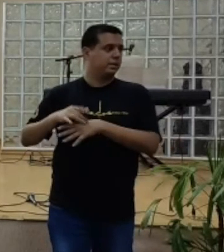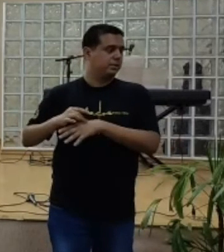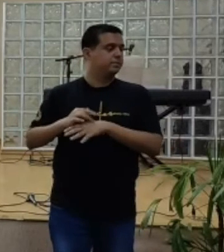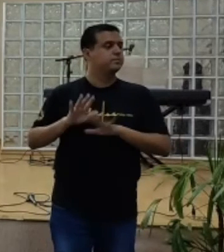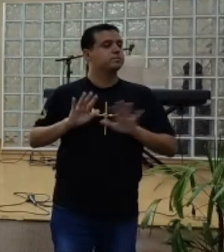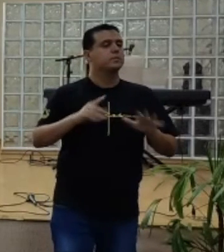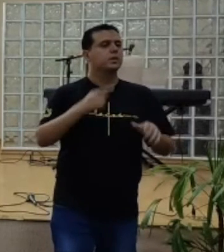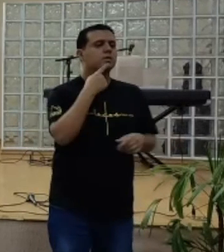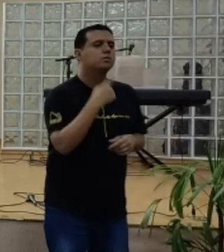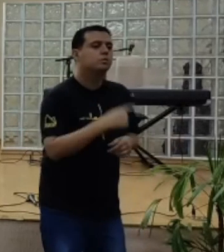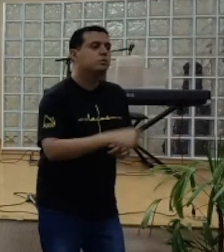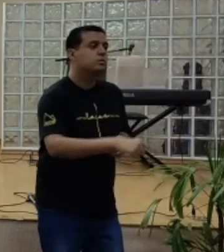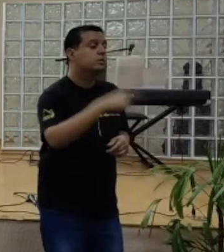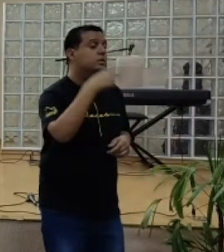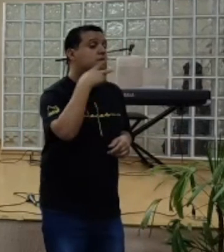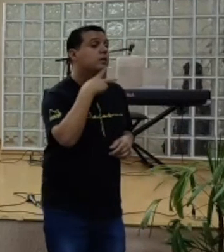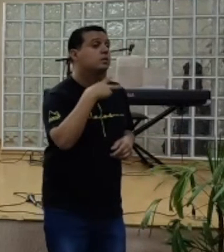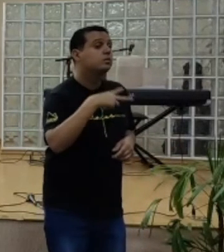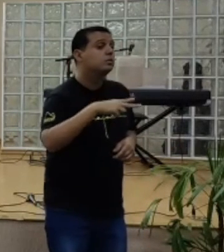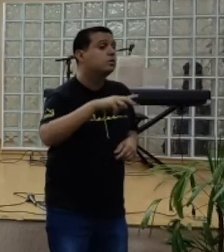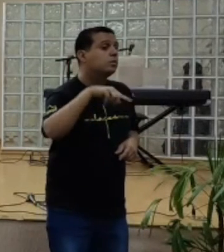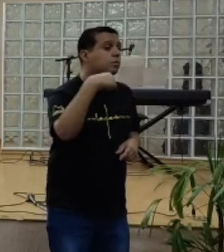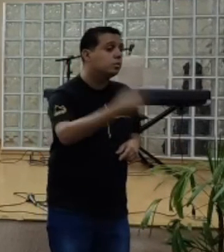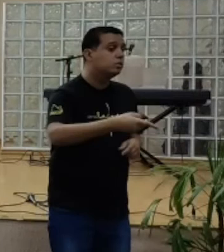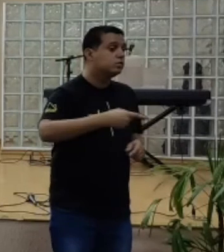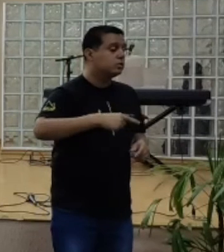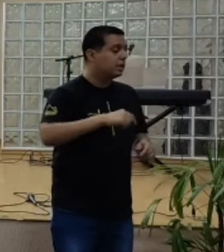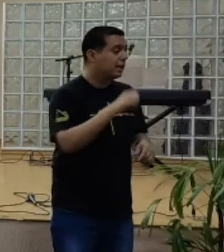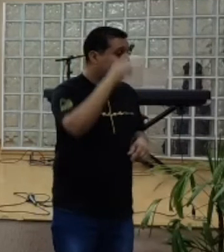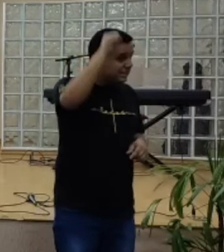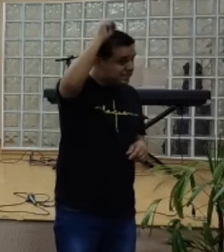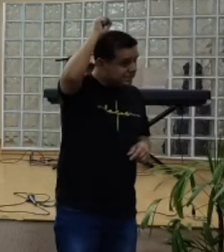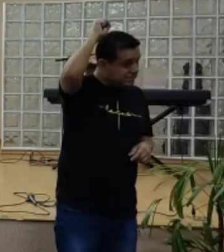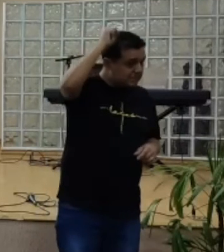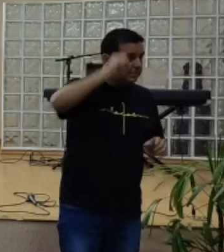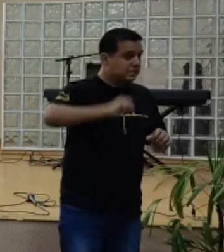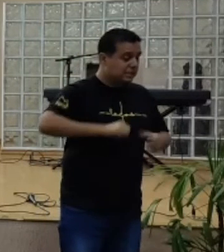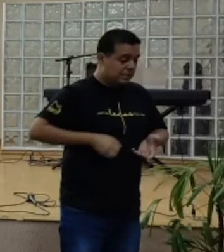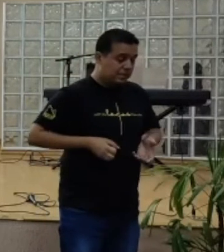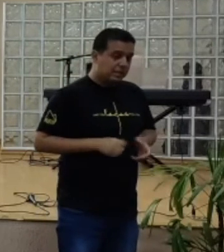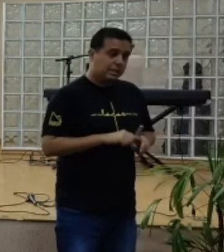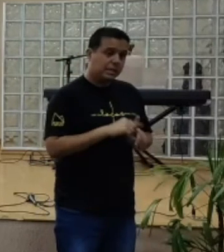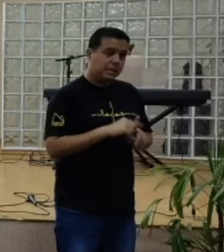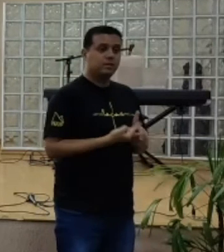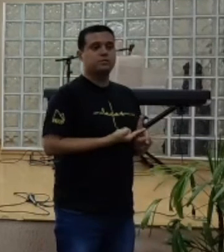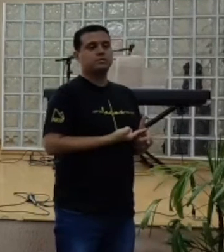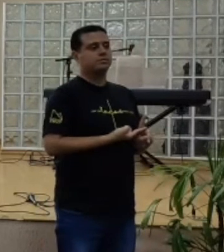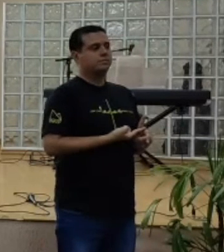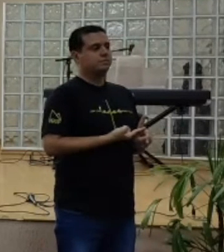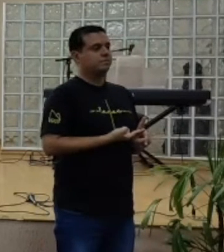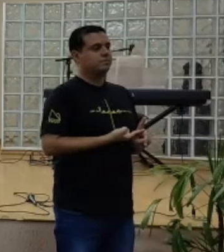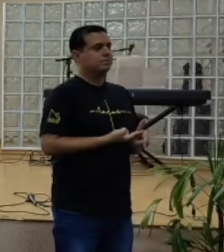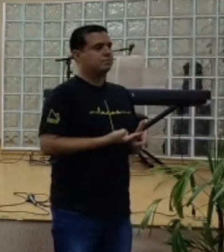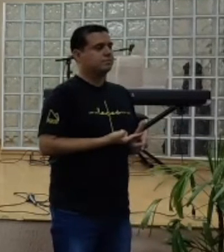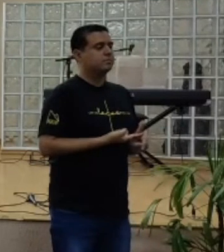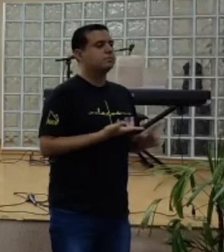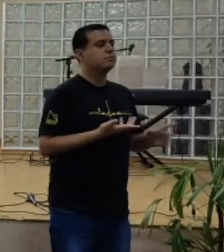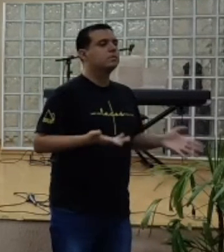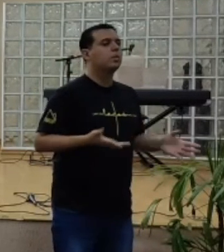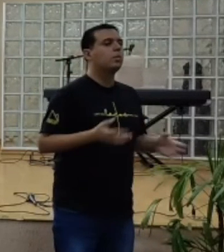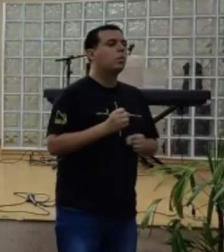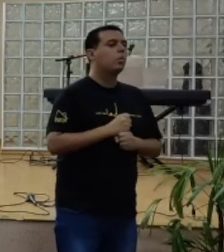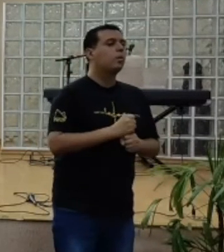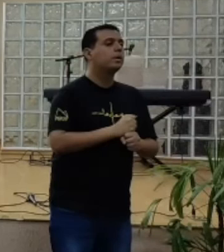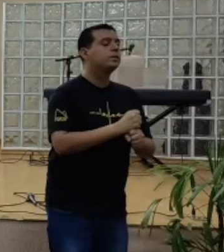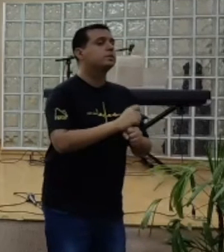depois que Sara se engravidou de Isaac. Sabe quantos anos mais levou